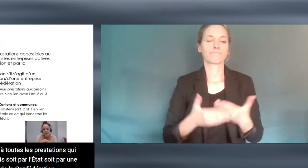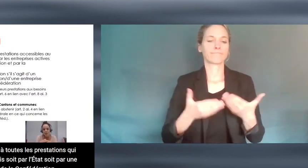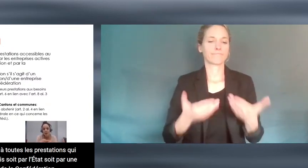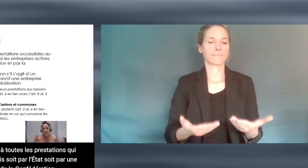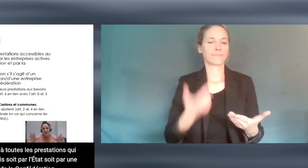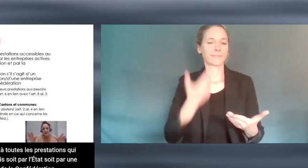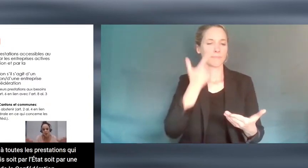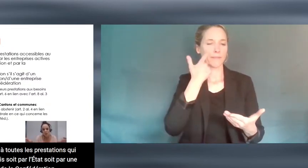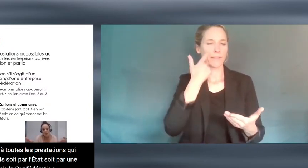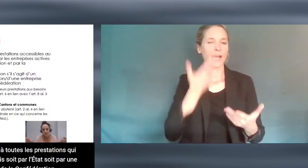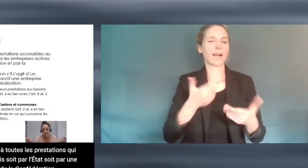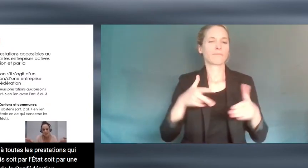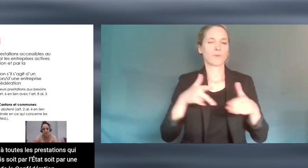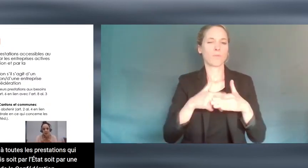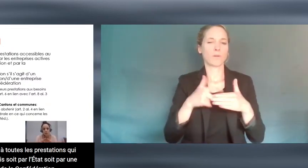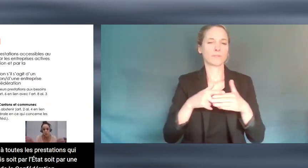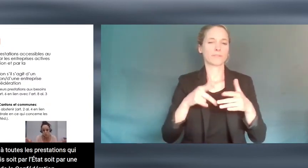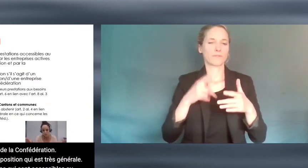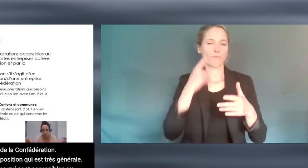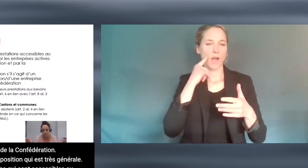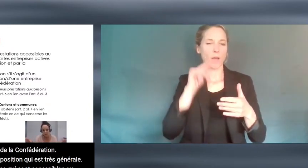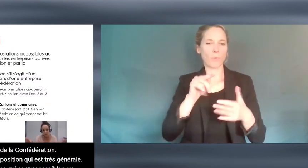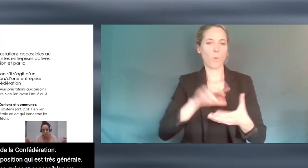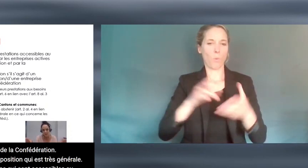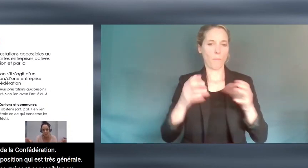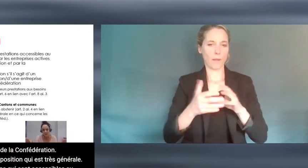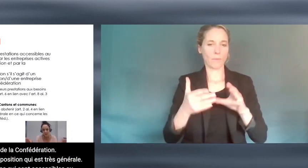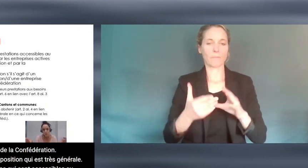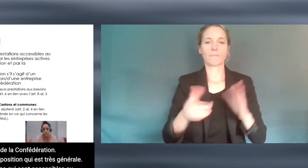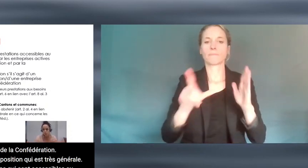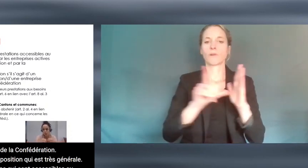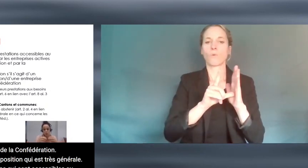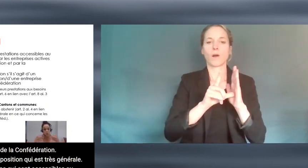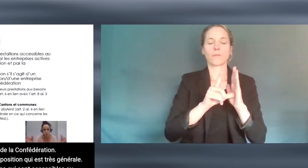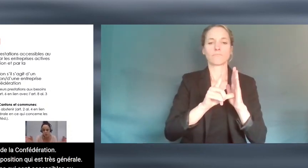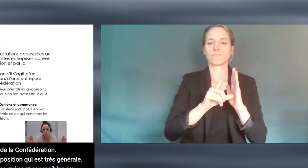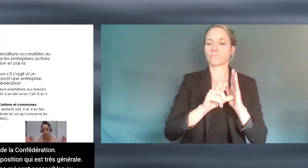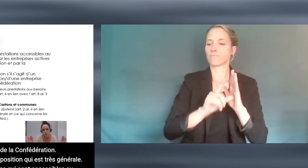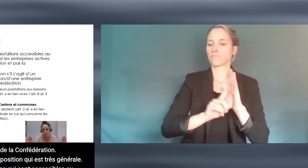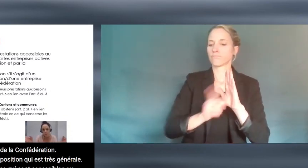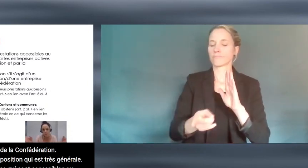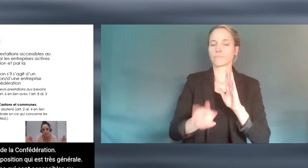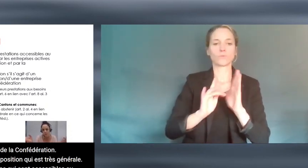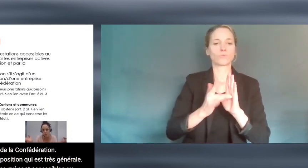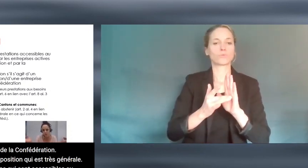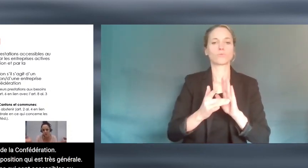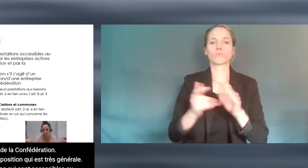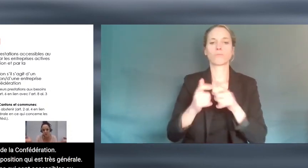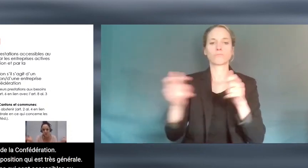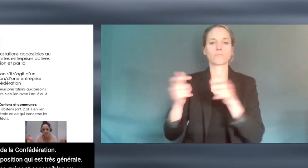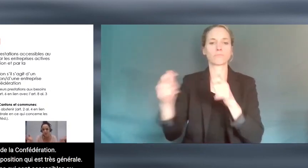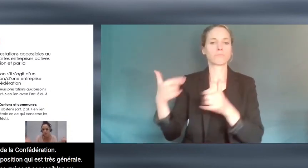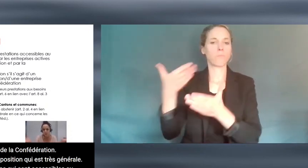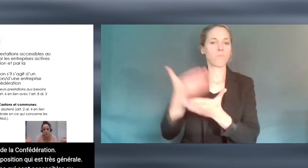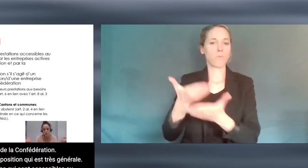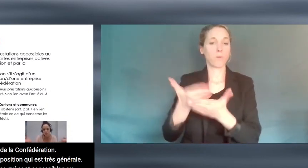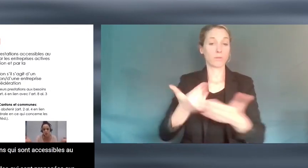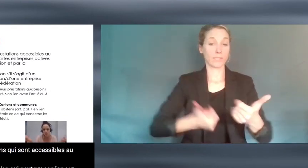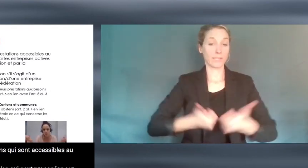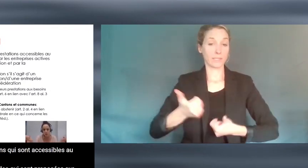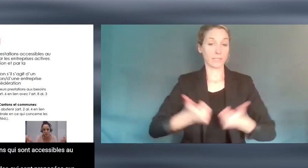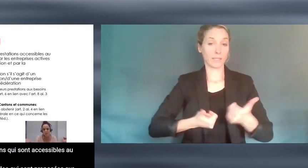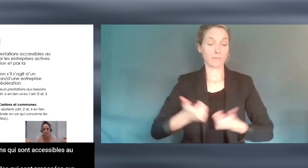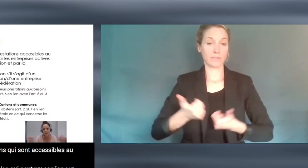compliqué, c'est que la loi, elle s'applique à tous les prestataires, donc à tous ceux qui proposent leurs services, entre